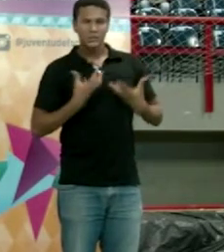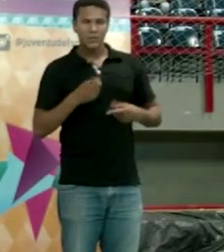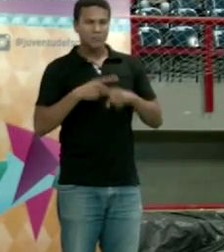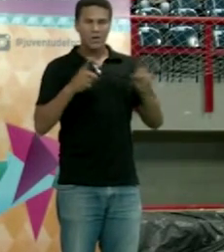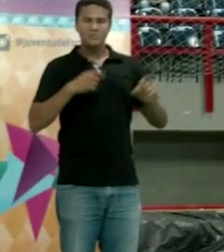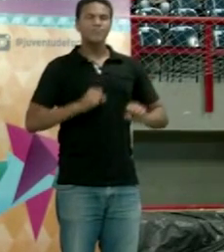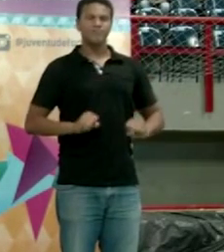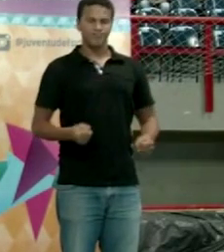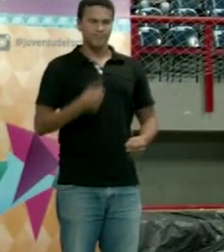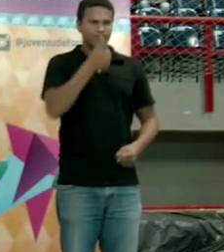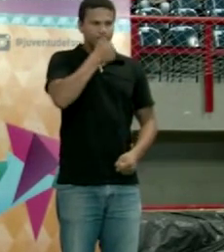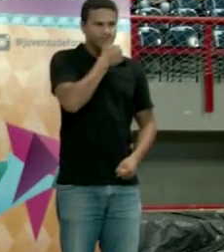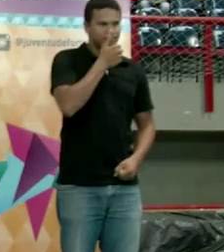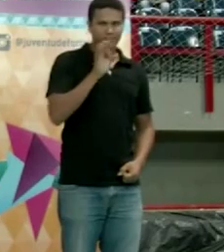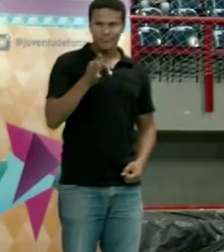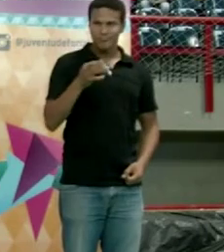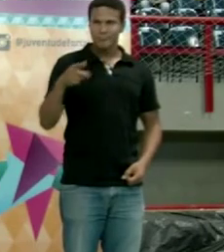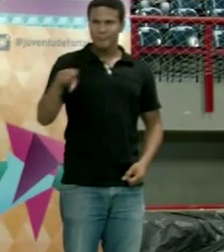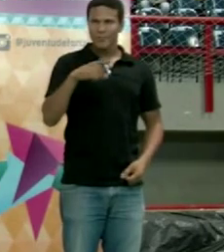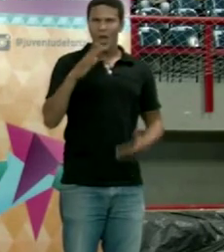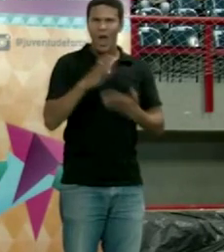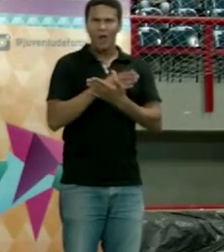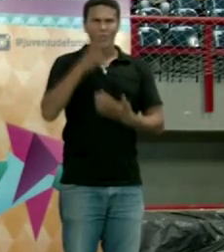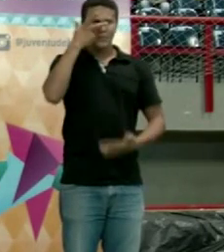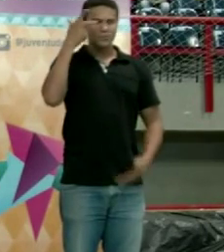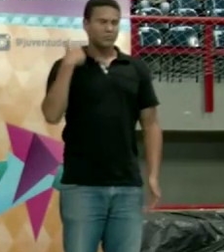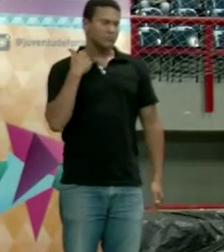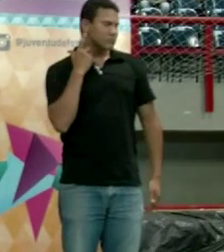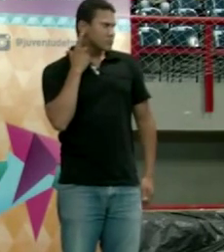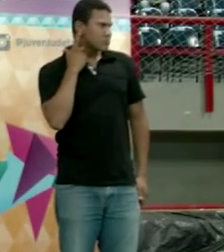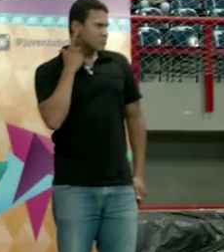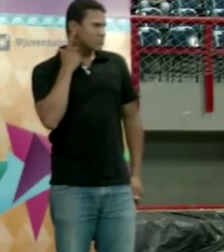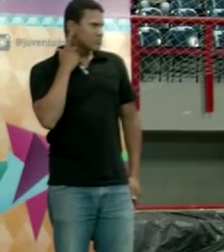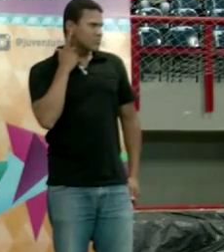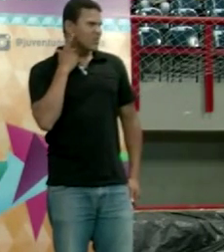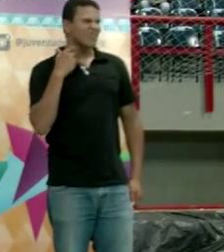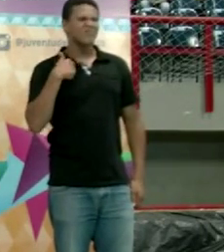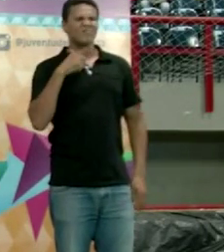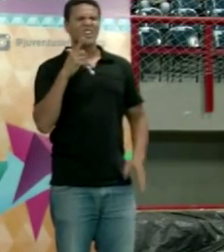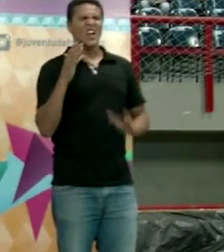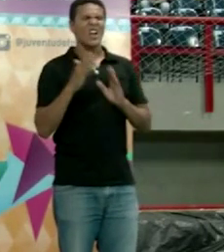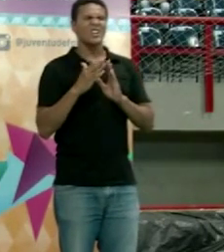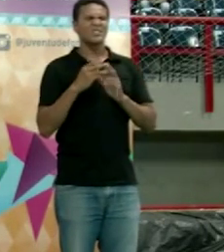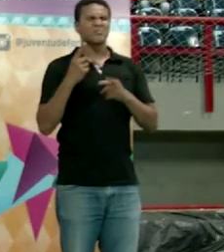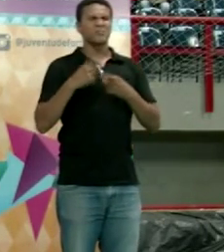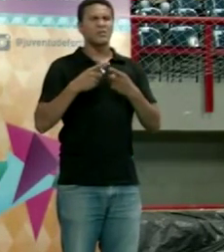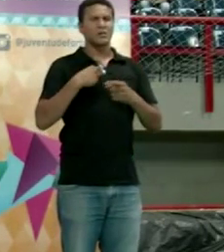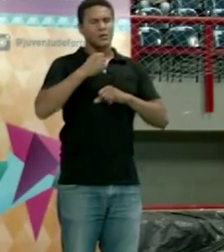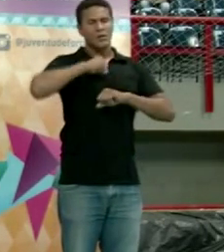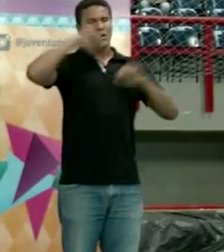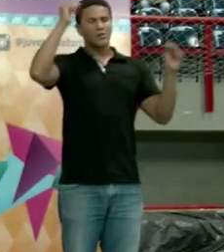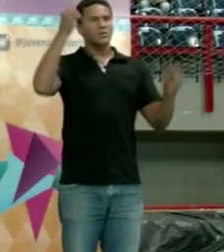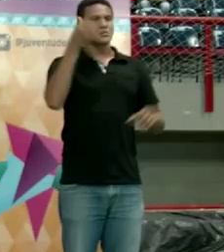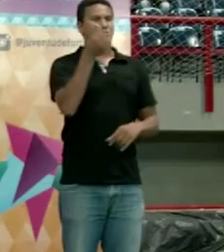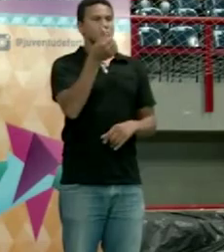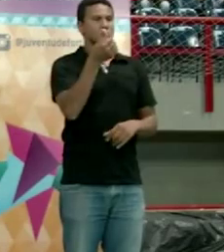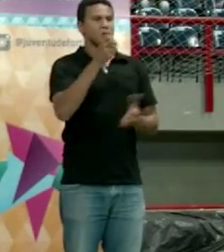entrega. Há alguém reclamando, eu escutei: vou para casa porque eu acordei 6 da manhã, pois vai-se